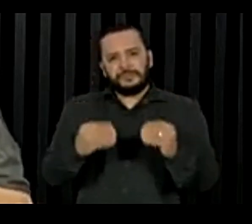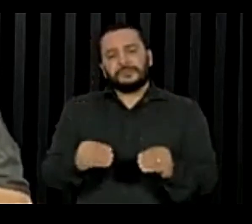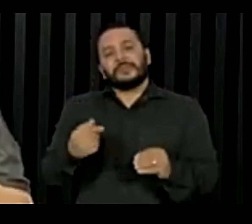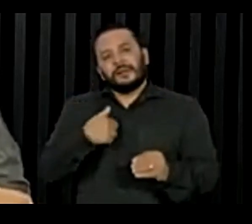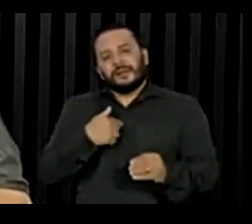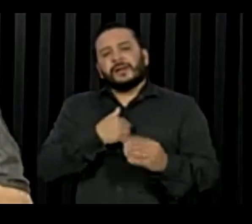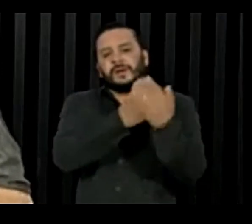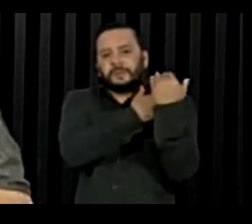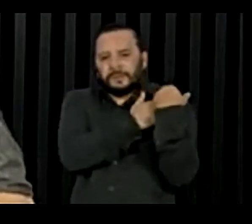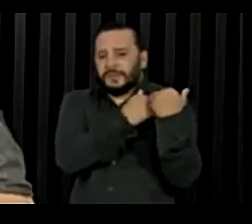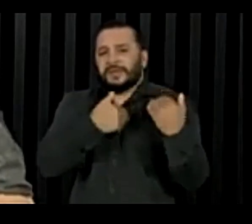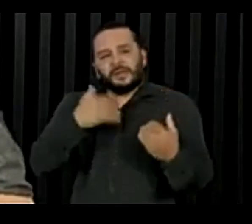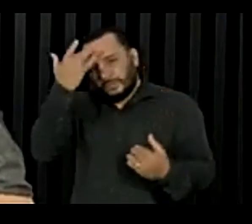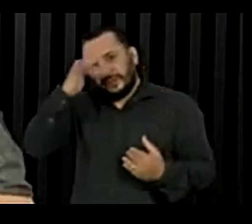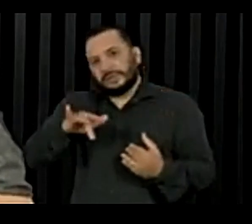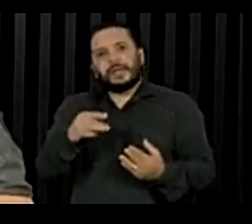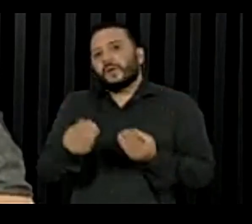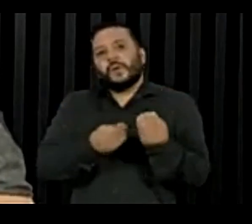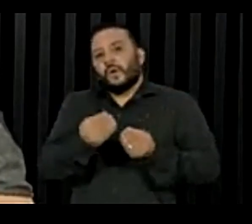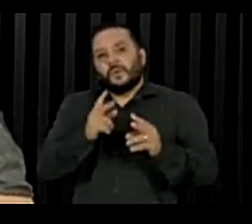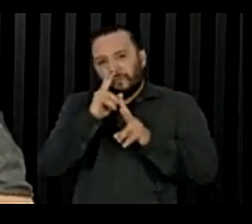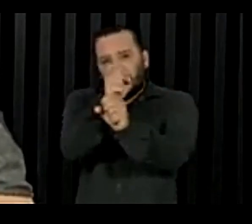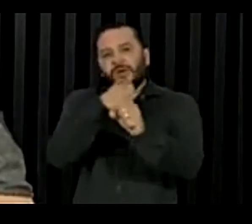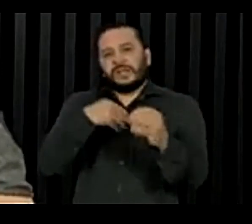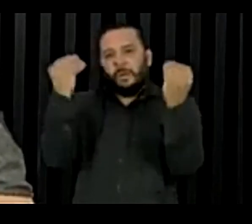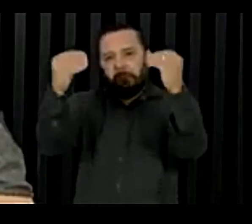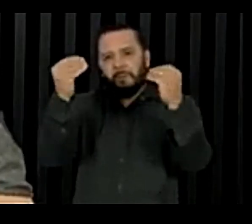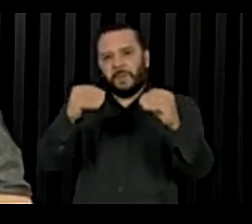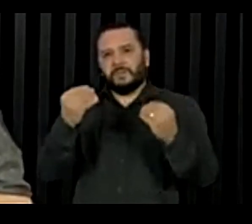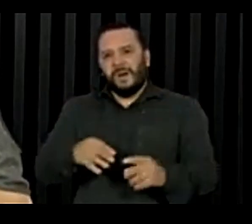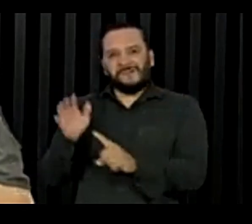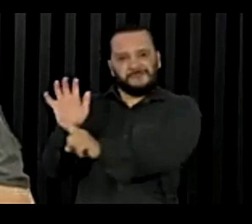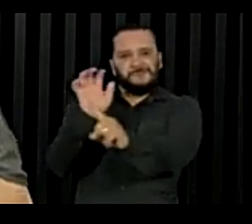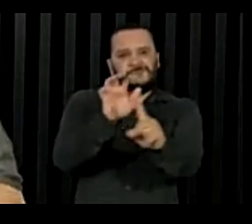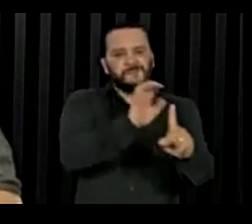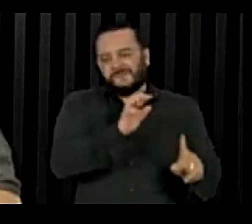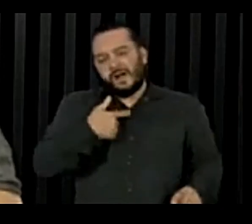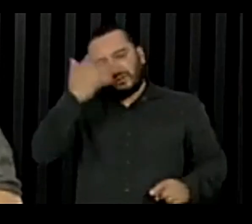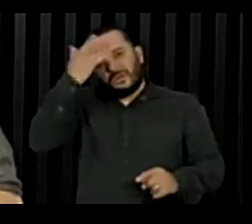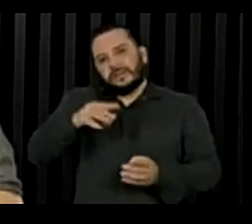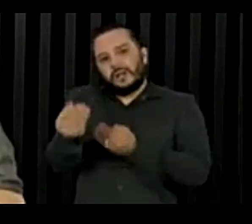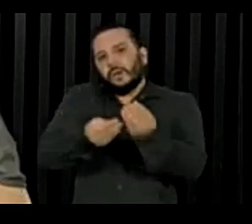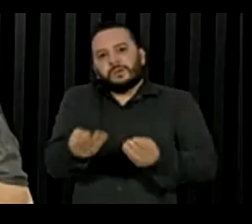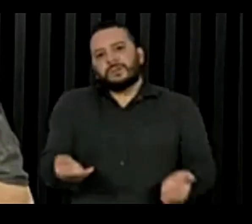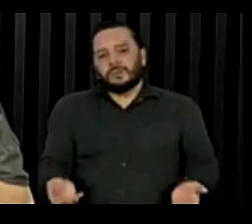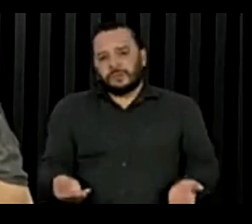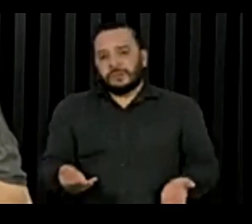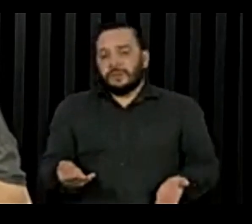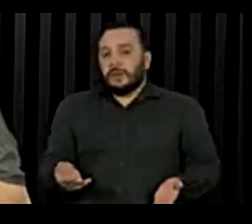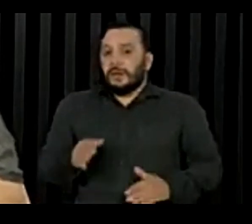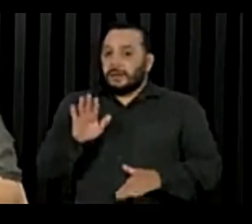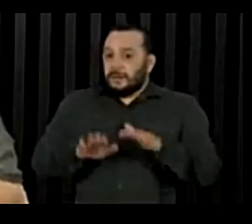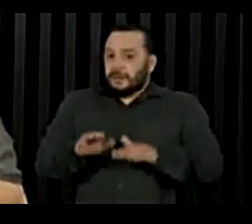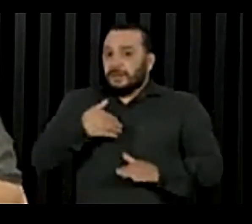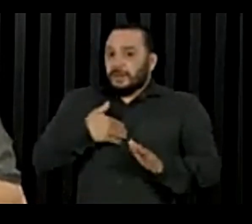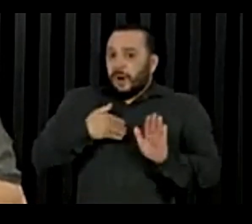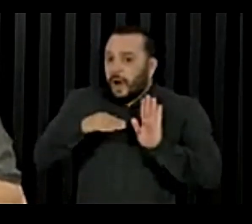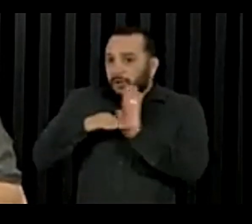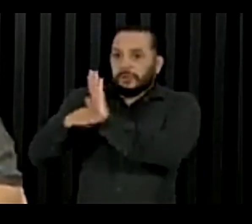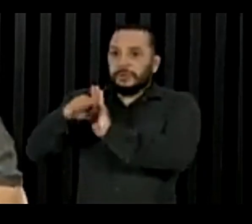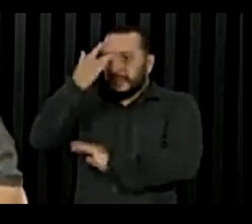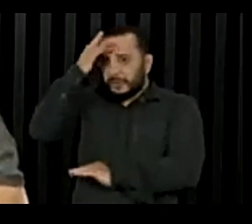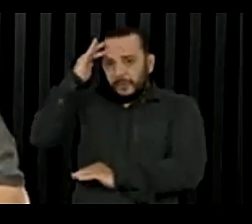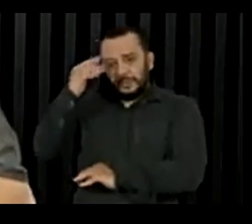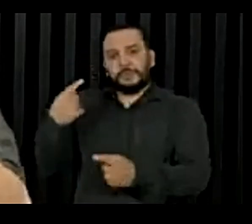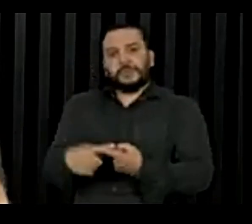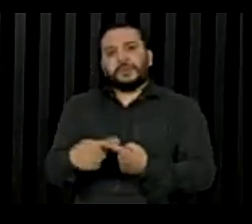consigo mensurar de fato qual é o tamanho dessa força. E às vezes eu ajudo pessoas, porque eu sinto que também faz parte da minha